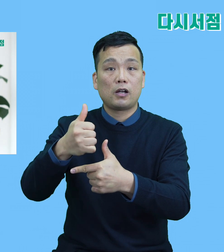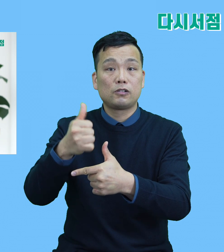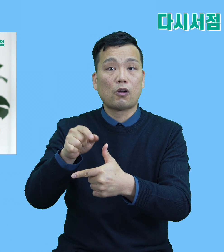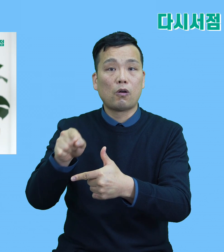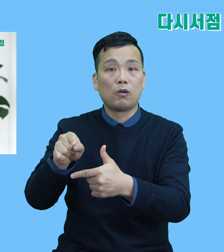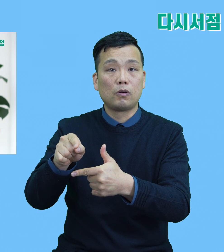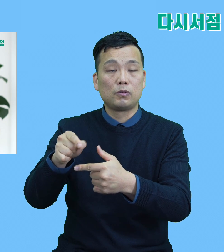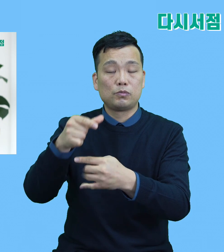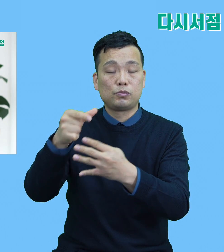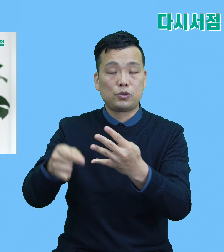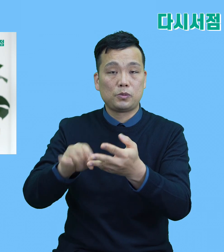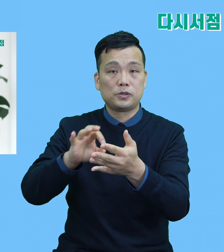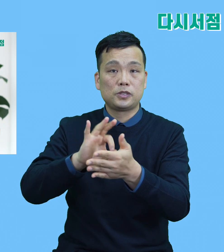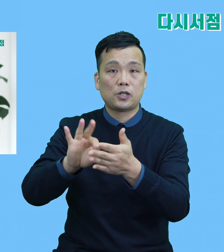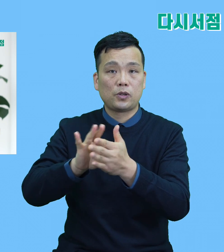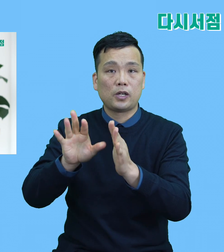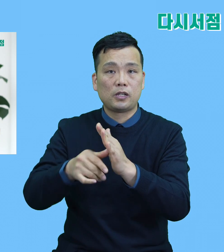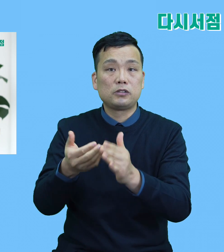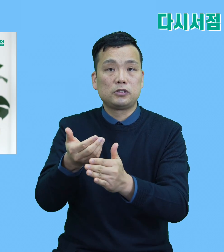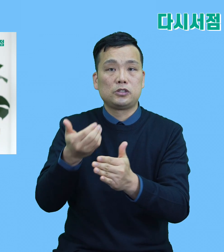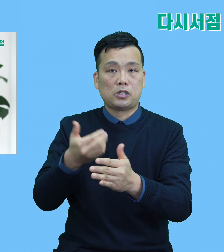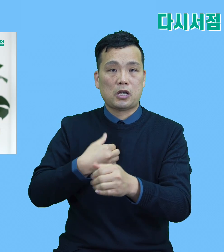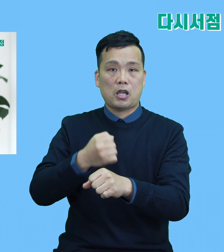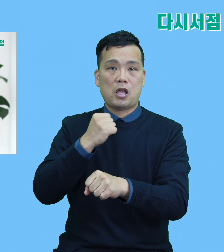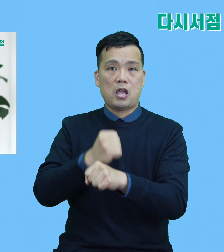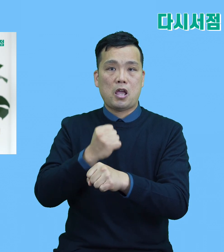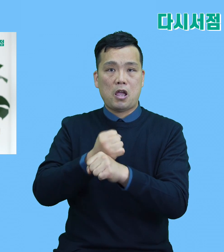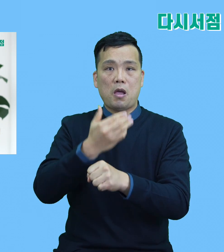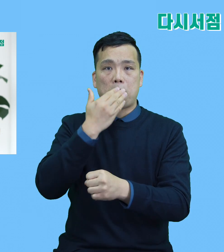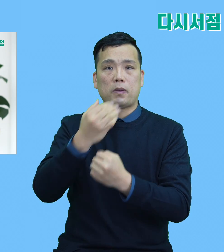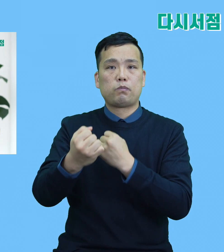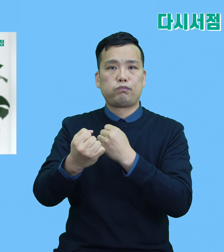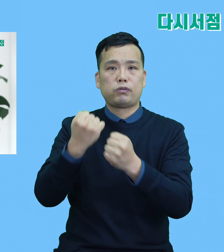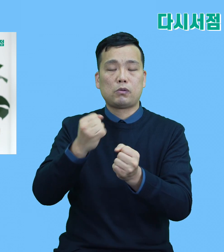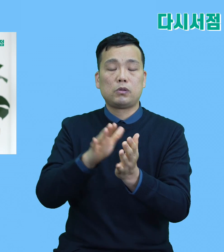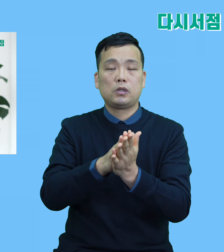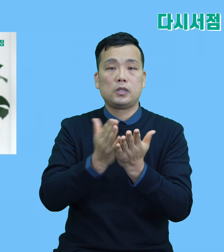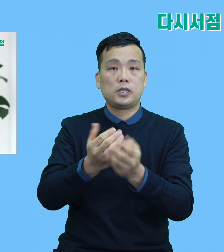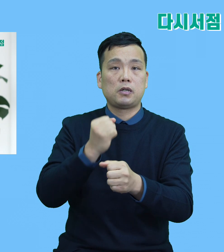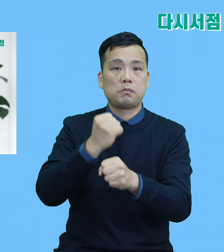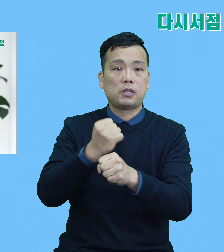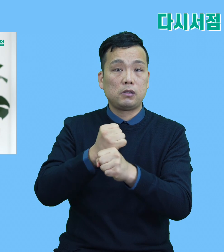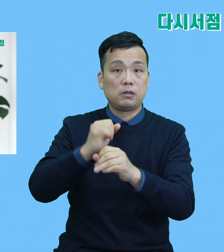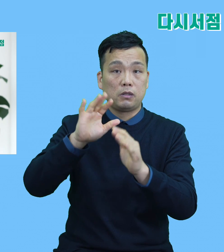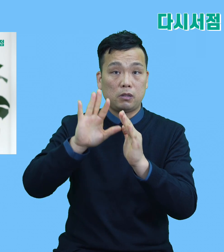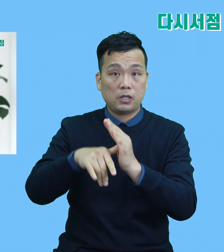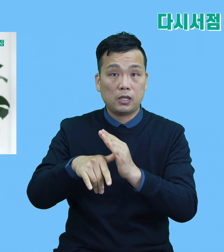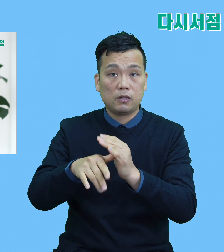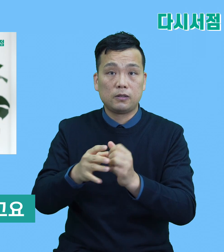한글도 제가 이제 그 전에 할 줄 알았어도 이제 책을 만들려고 보니까